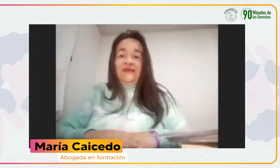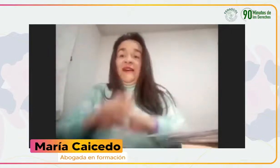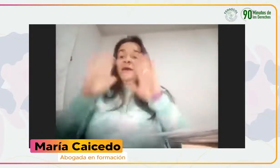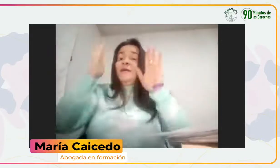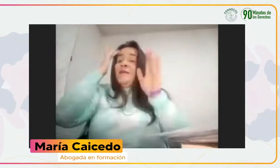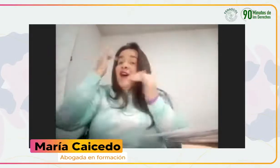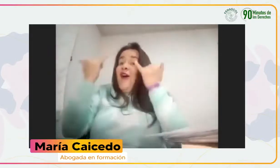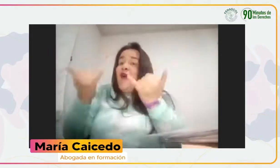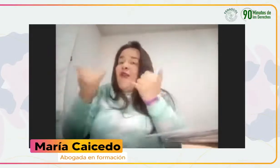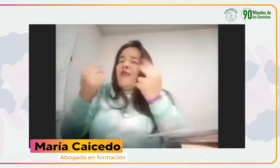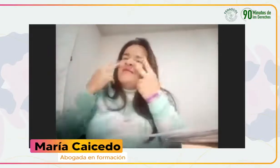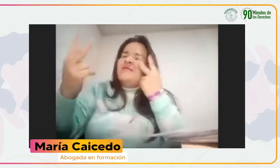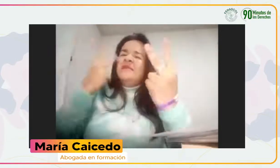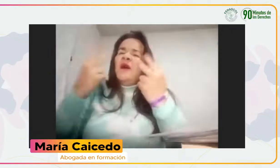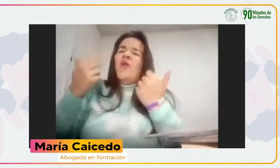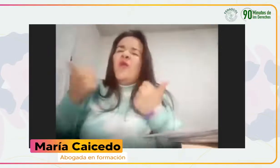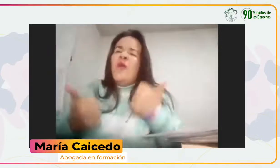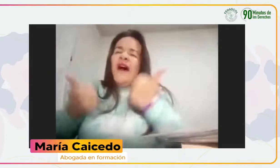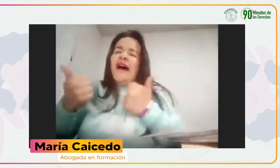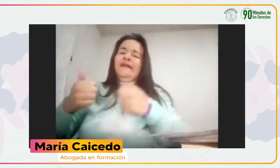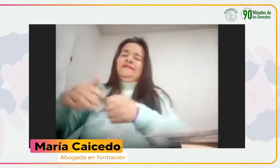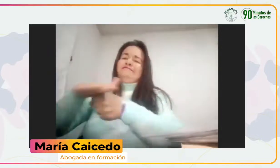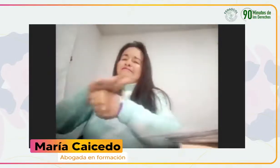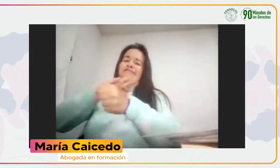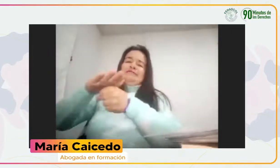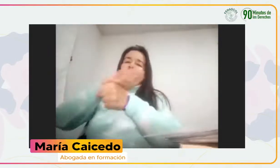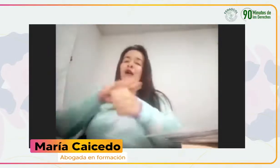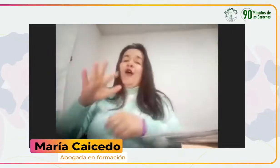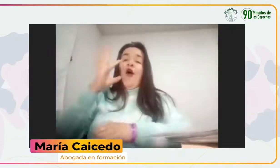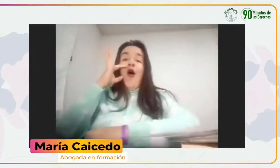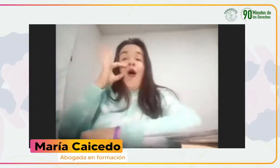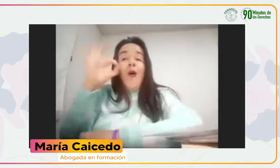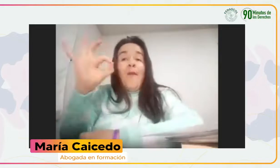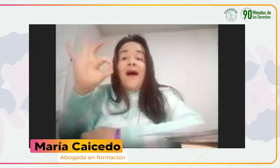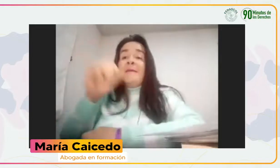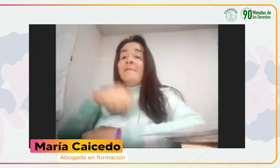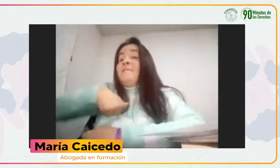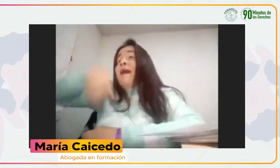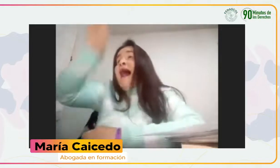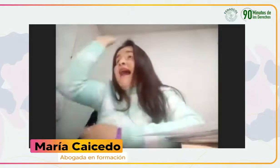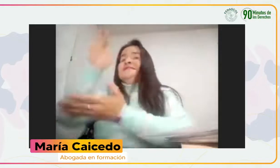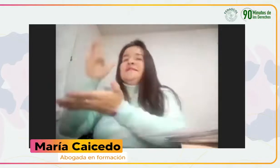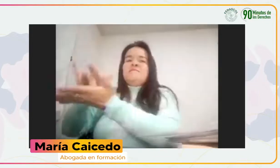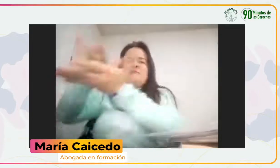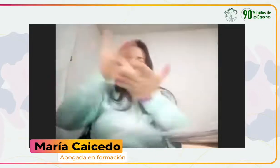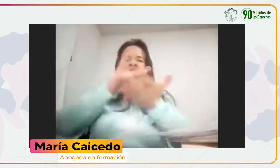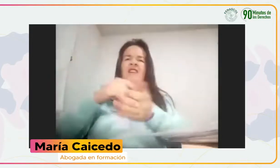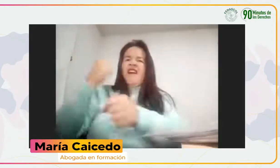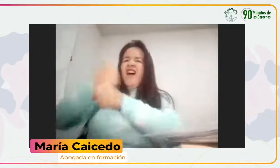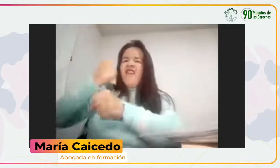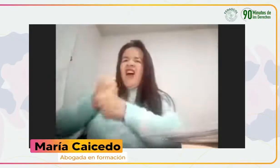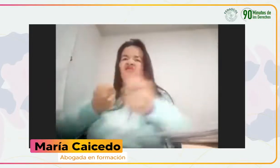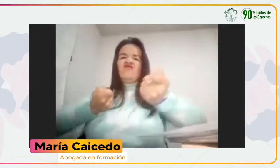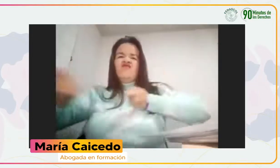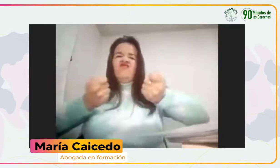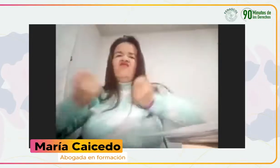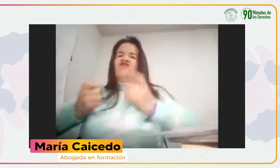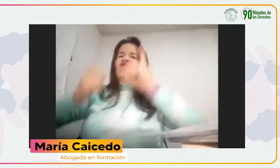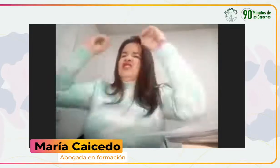inmediatamente pues acaban con sus vidas. Entonces, realmente las situaciones que se nos presentan ahora es, y lo